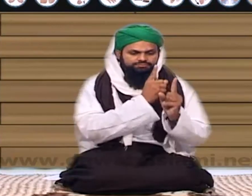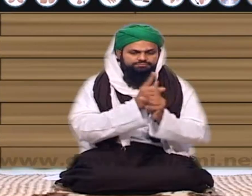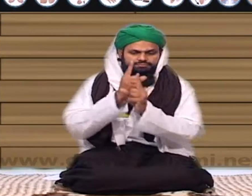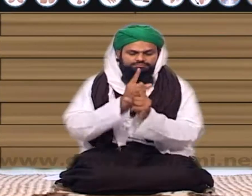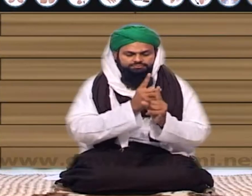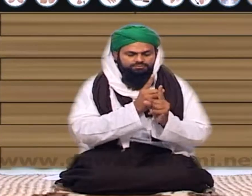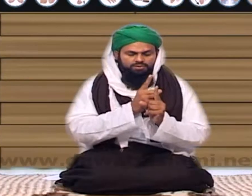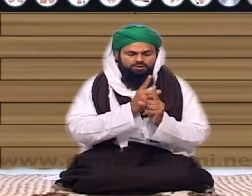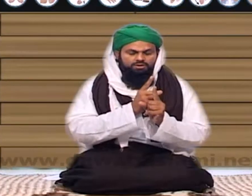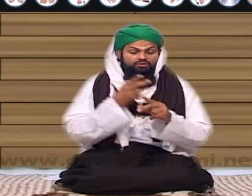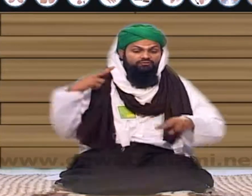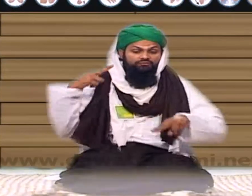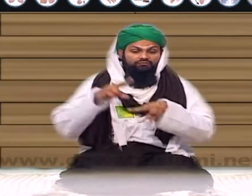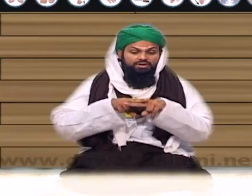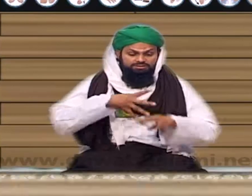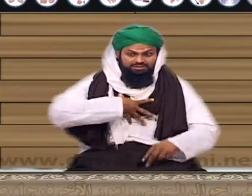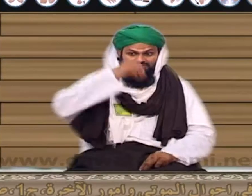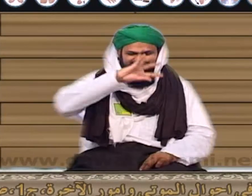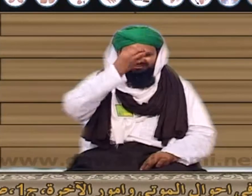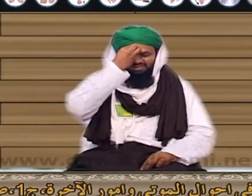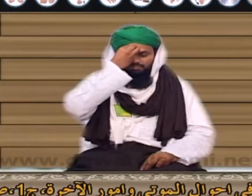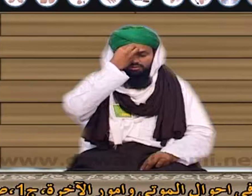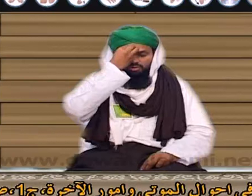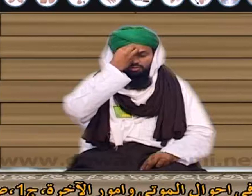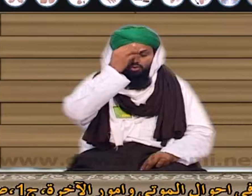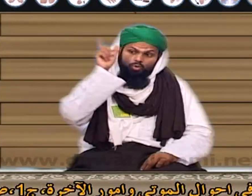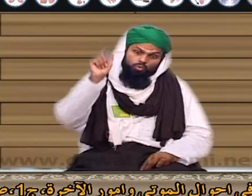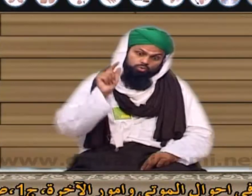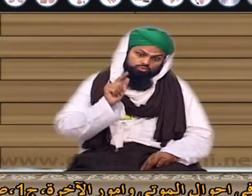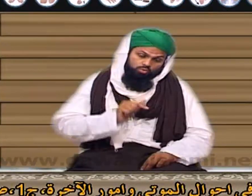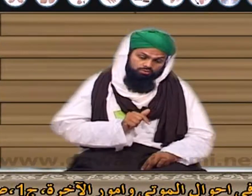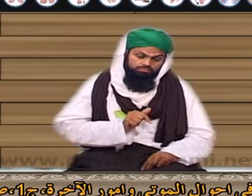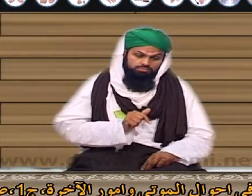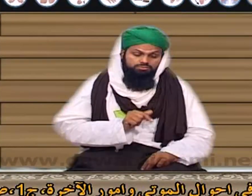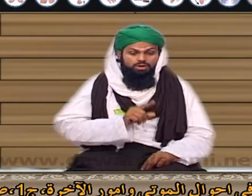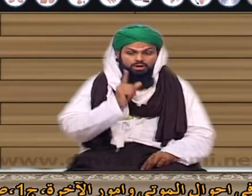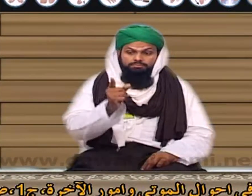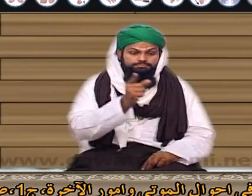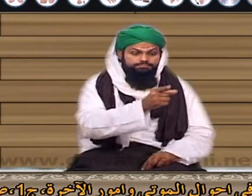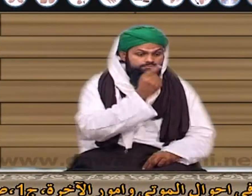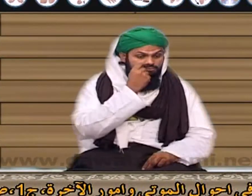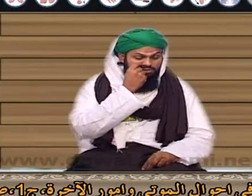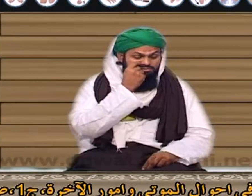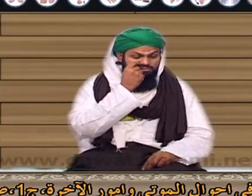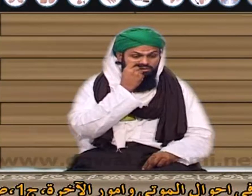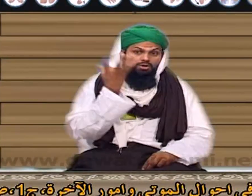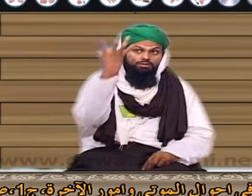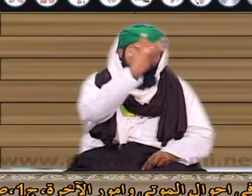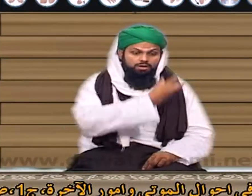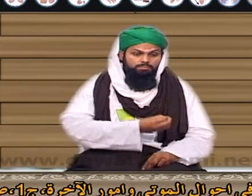ہوئے۔ ملک الموت عزرائیل علیہ الصلوۃ والسلام روزانہ ہر شخص کے پاس